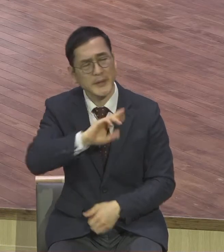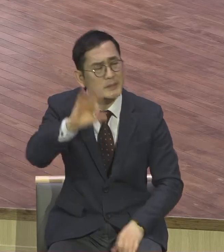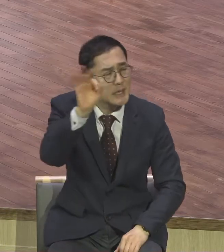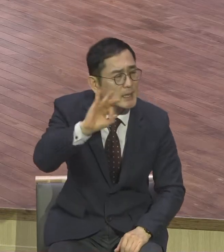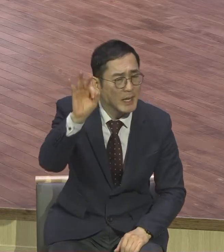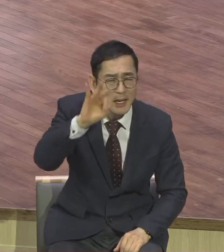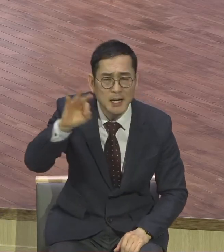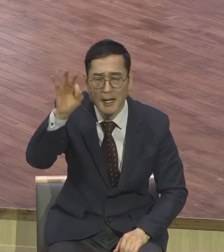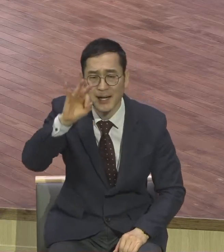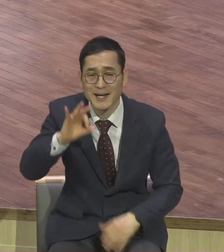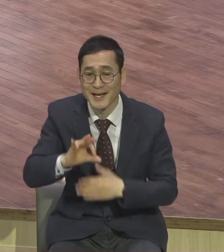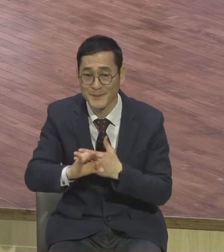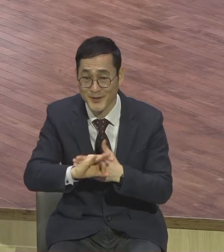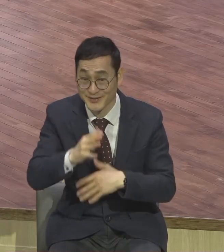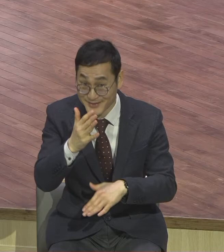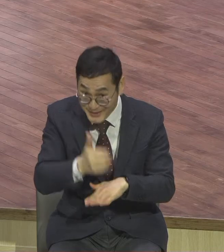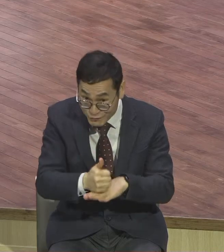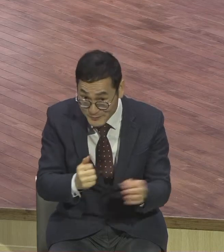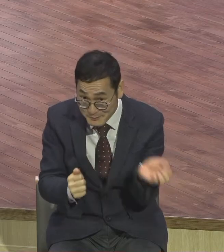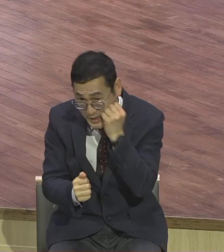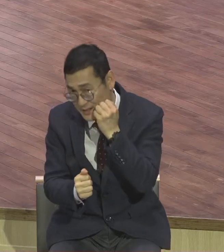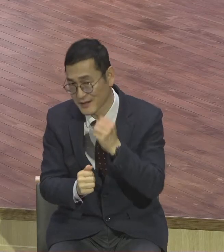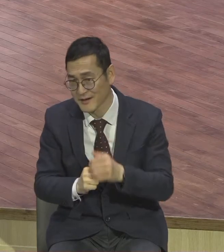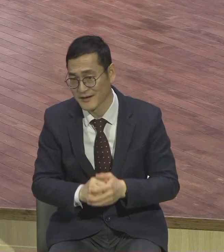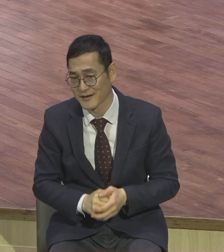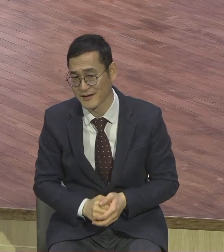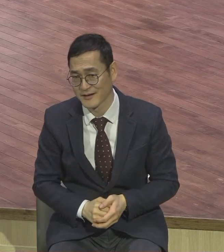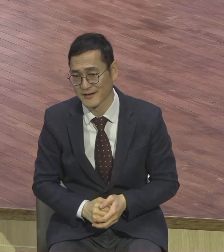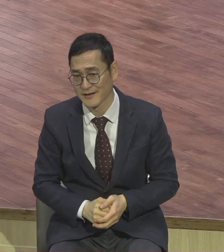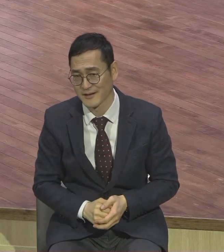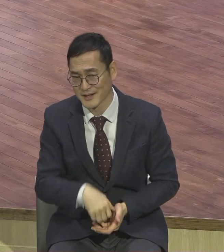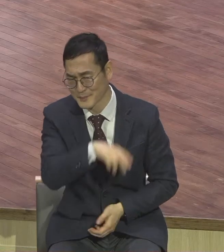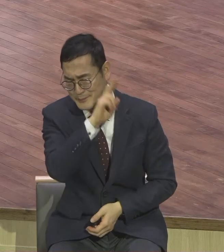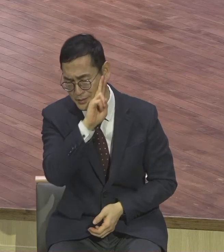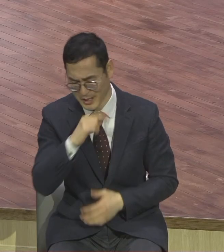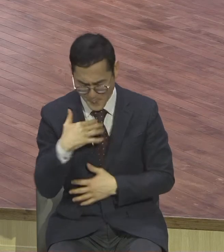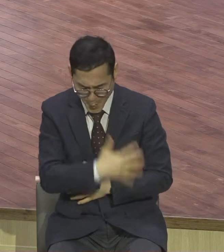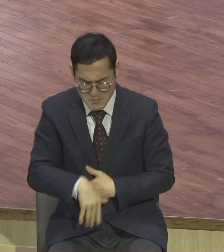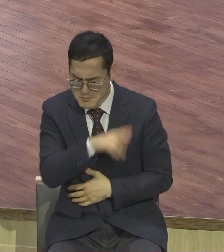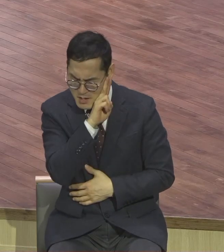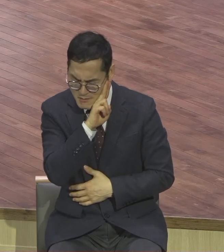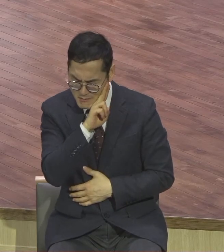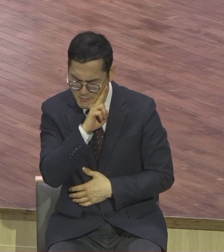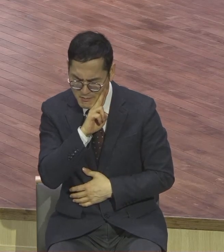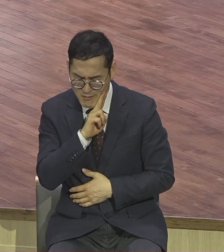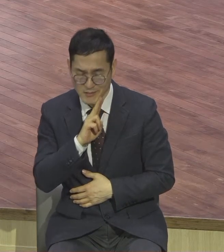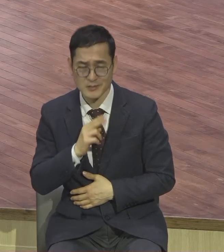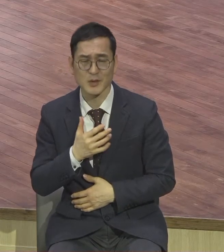나중에 당합니다. 편리한 것 육체는 편리한 것을 좋아해요.